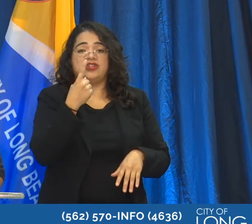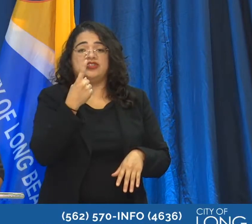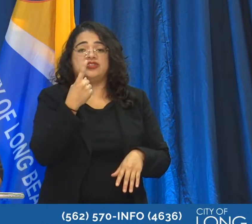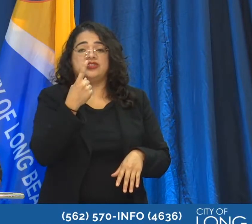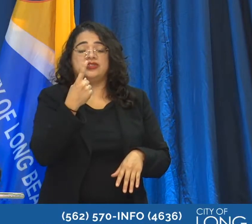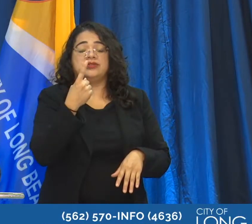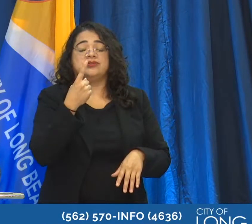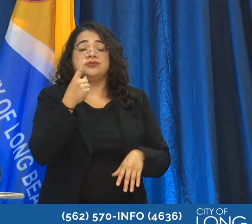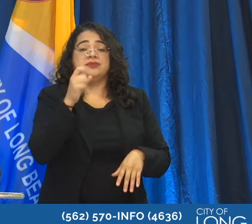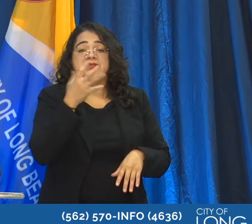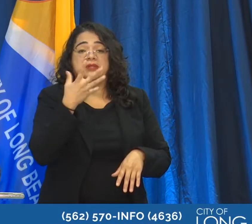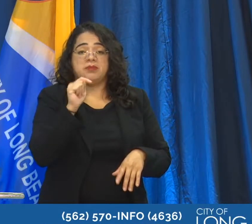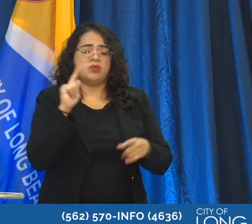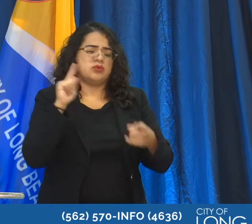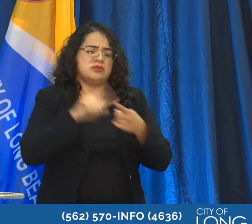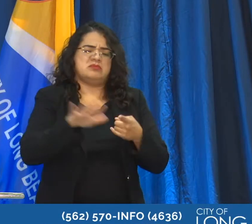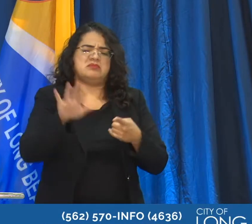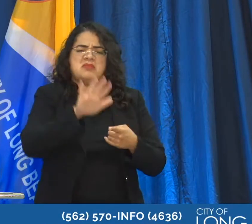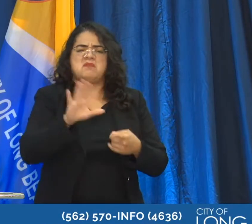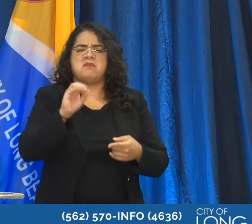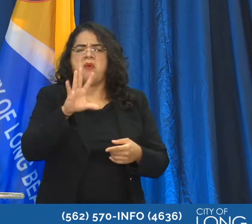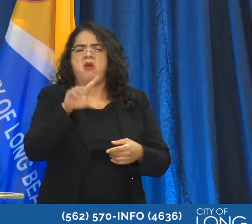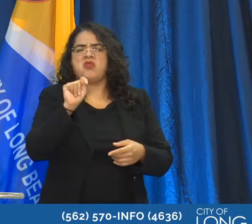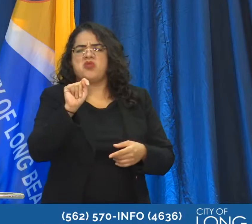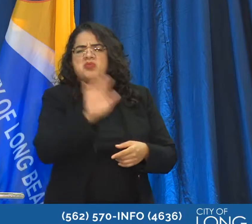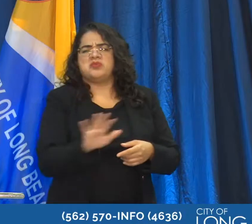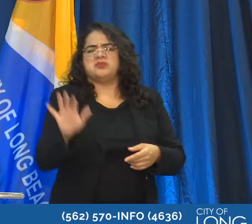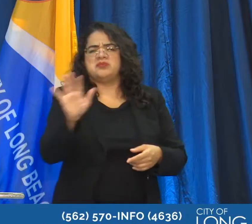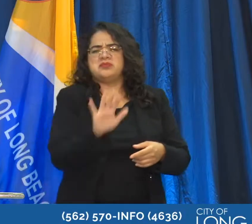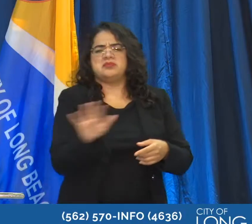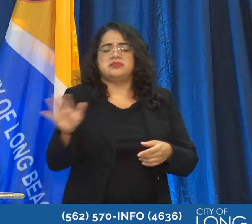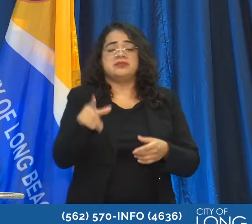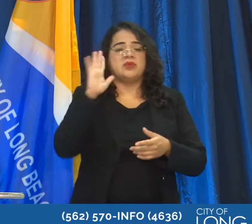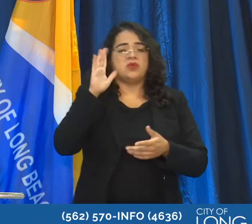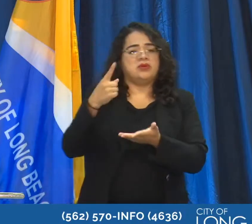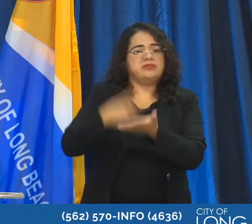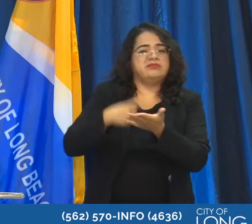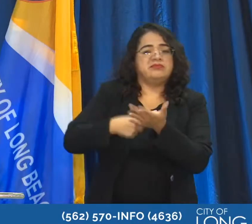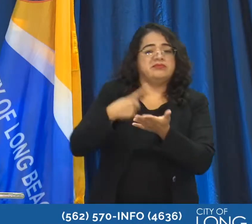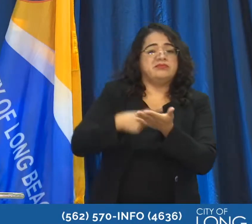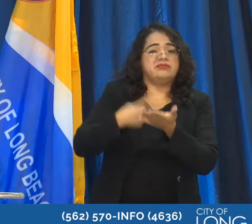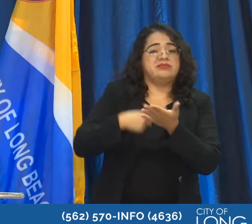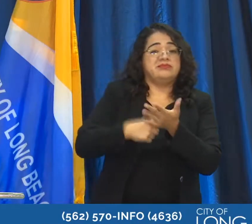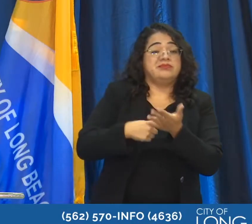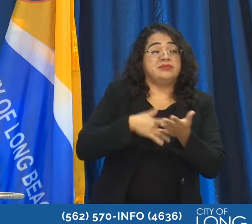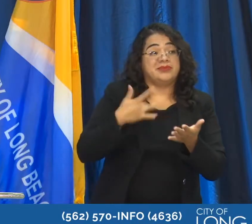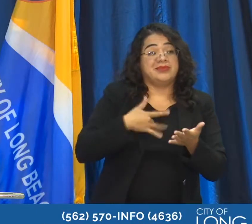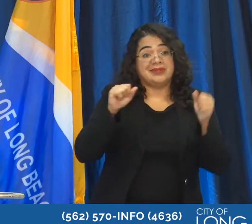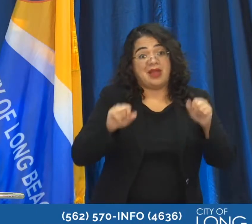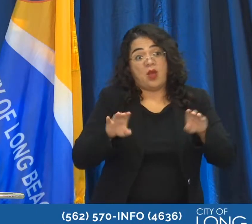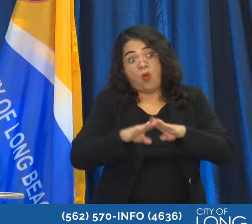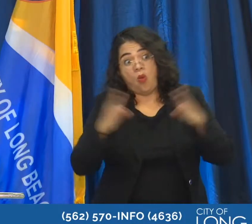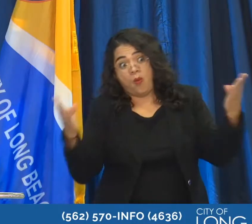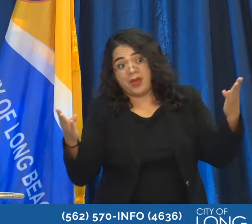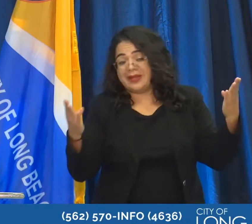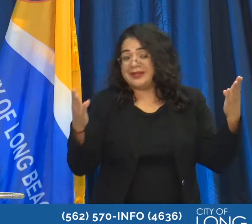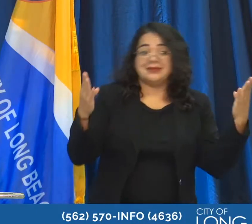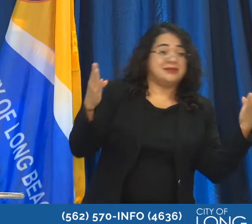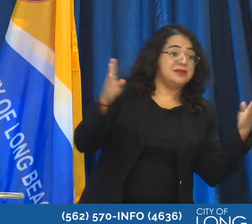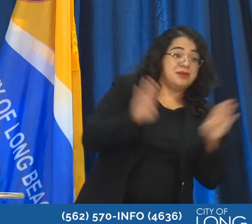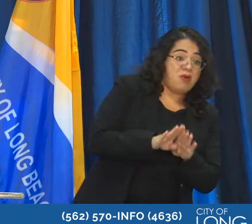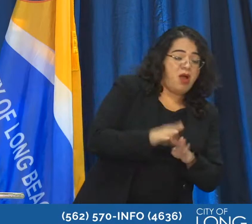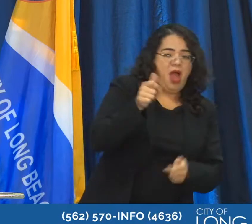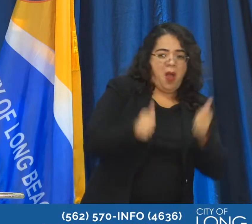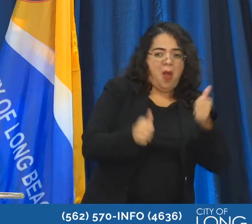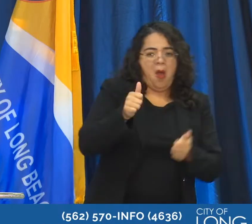todo, las clases serán en línea como terminaron su último año escolar y ya después de eso, cuando tengamos